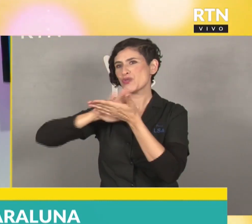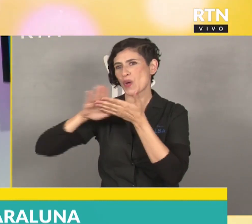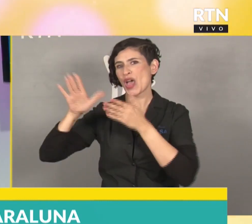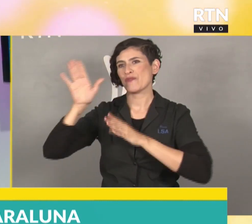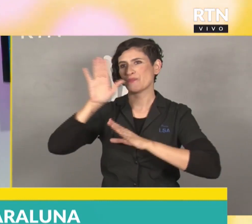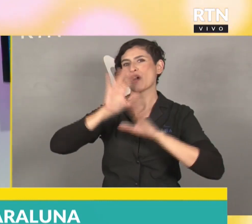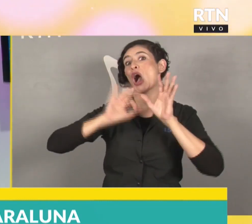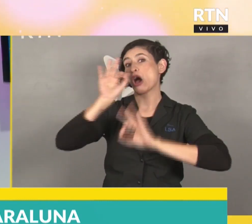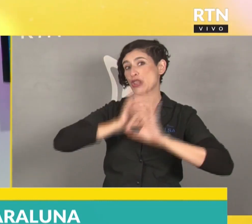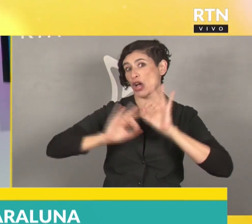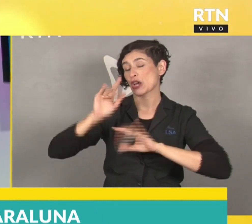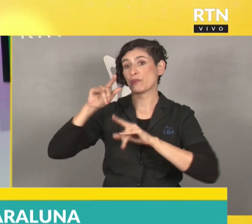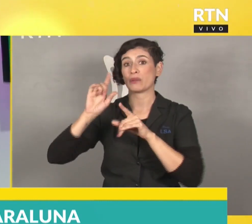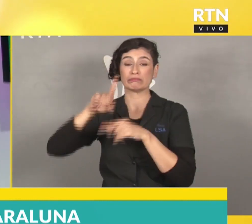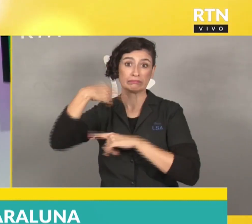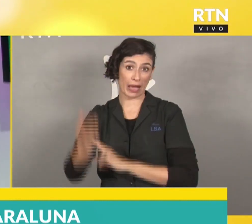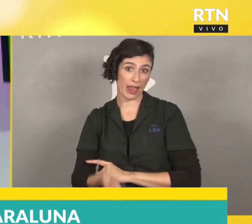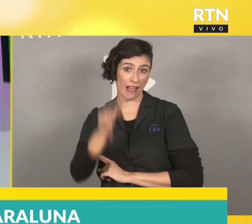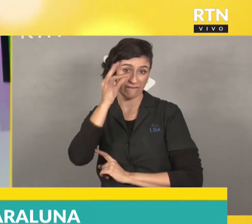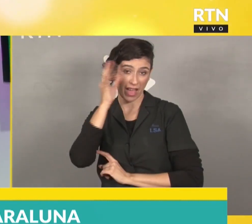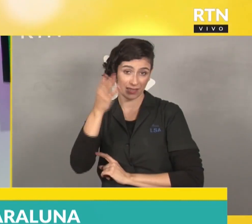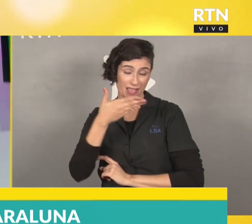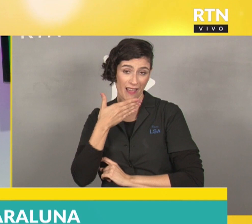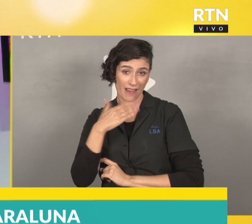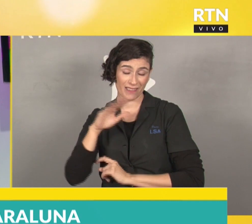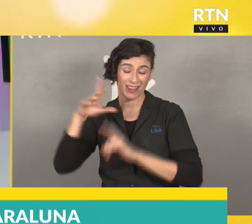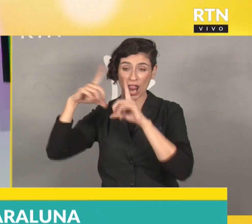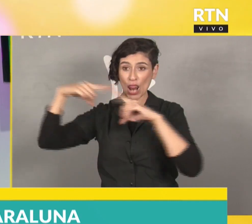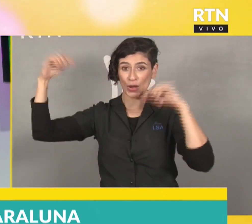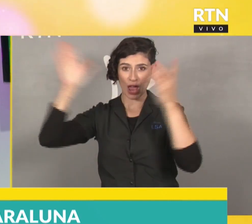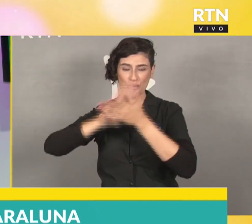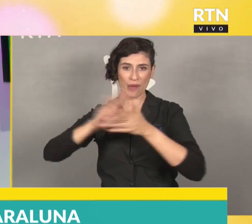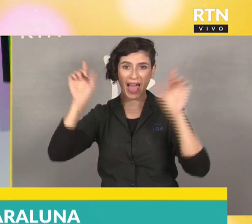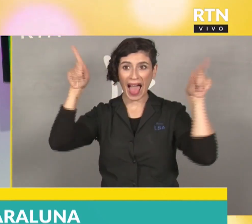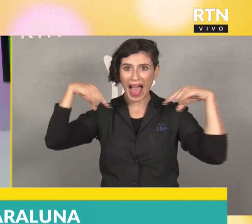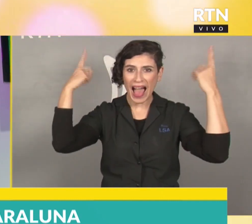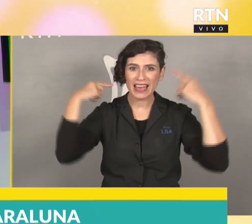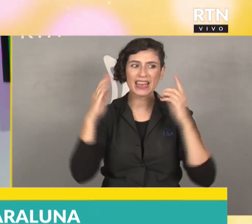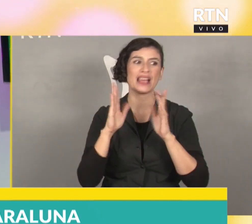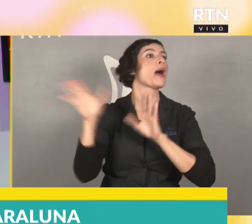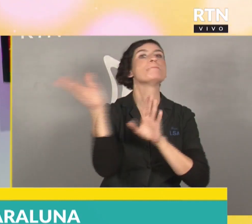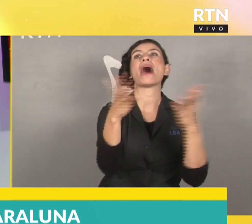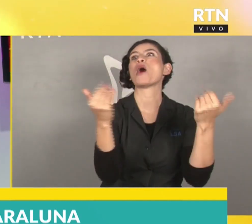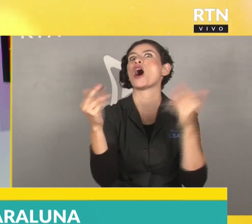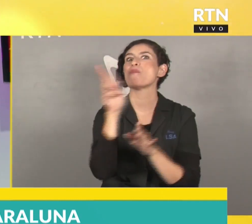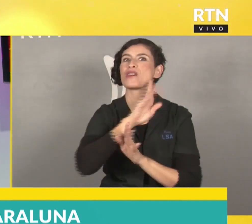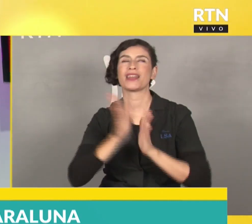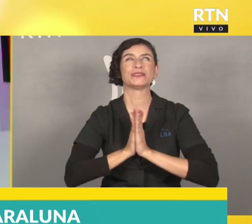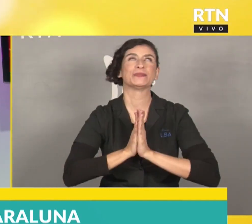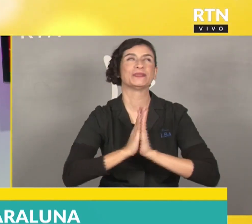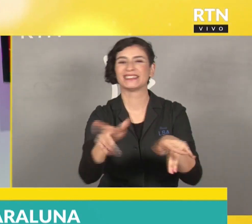el 20 de abril. Mañana. Mañana tenemos, sí, luna nueva en Aries. Chicas, todas prendan las velas.